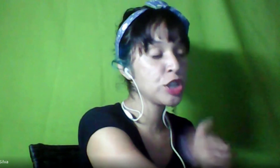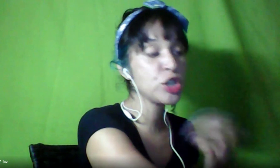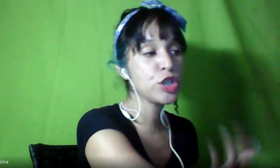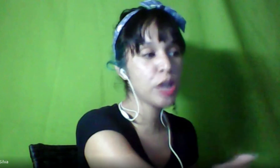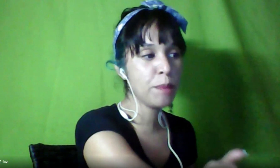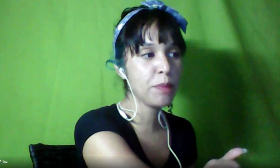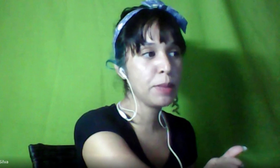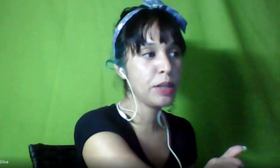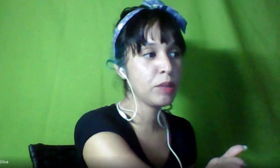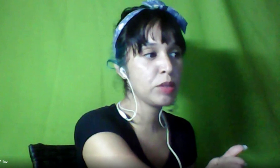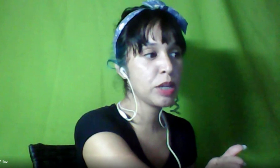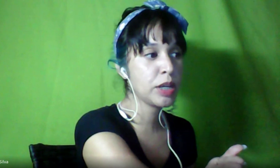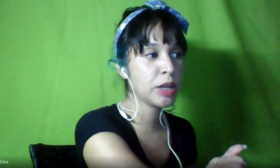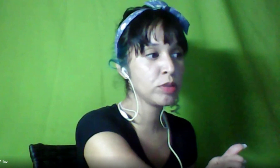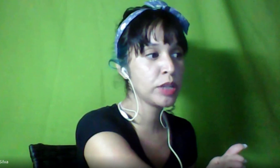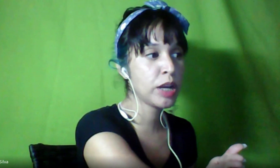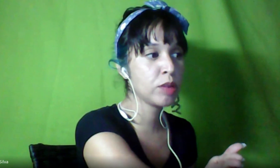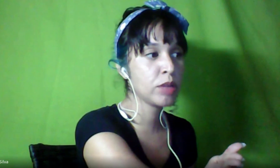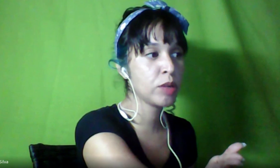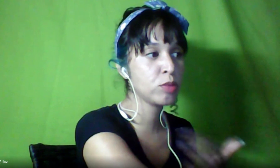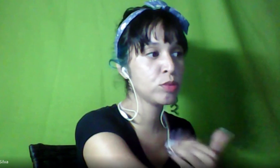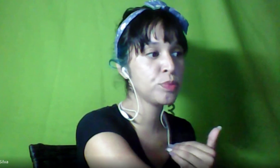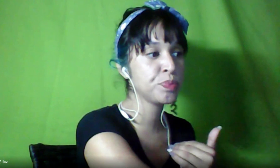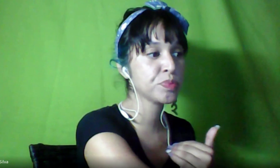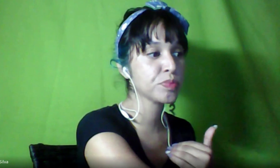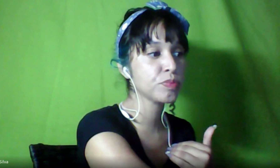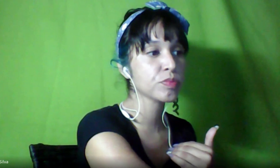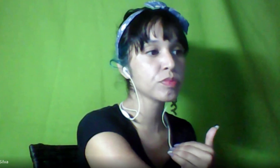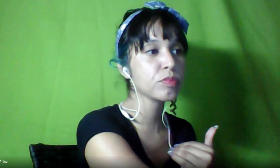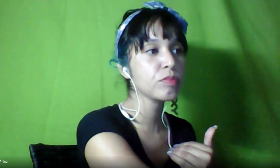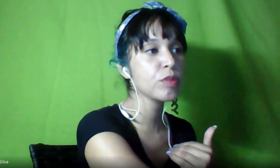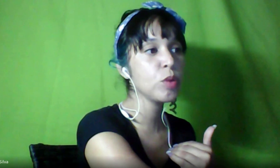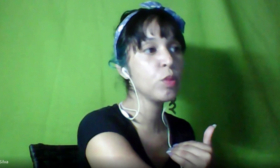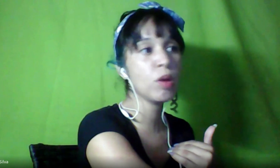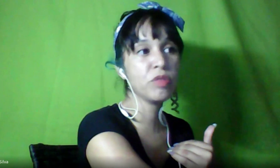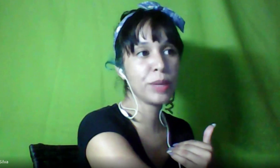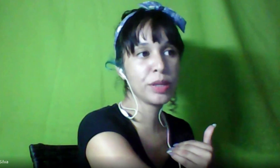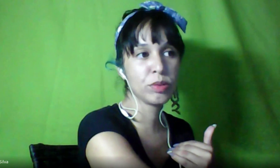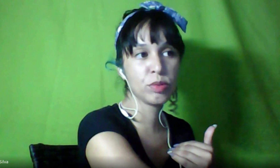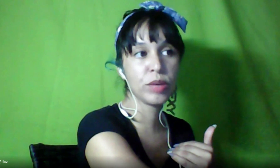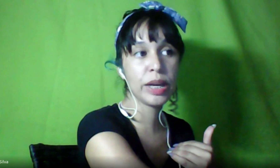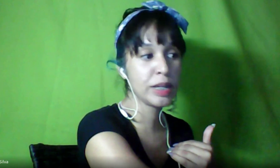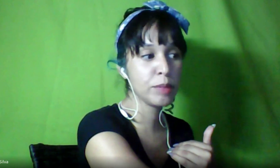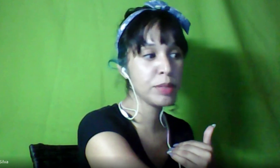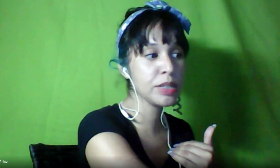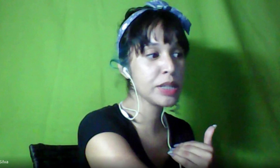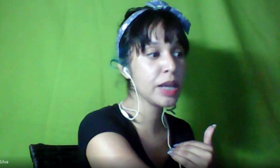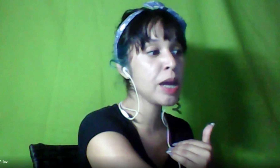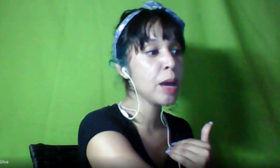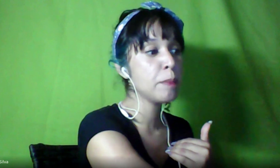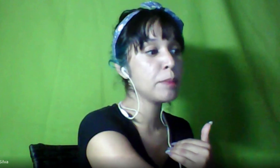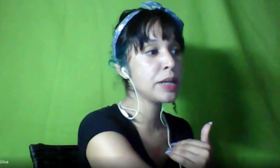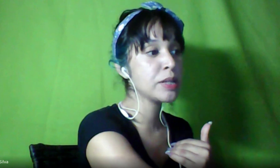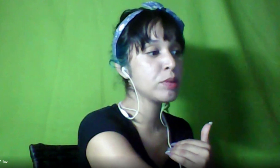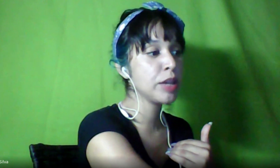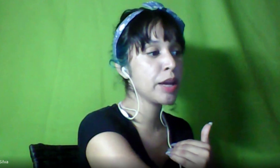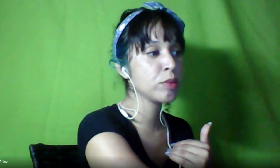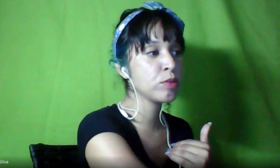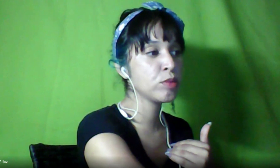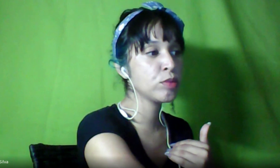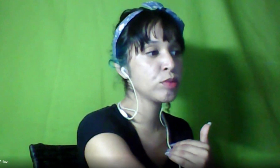a gente já aprendeu na outra aula o alfabeto em Libras, né? Mas